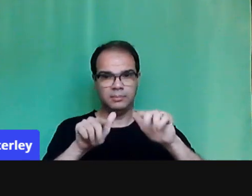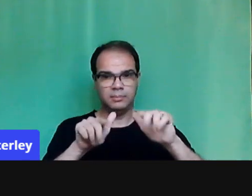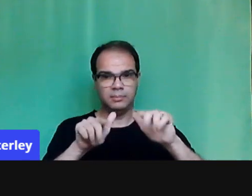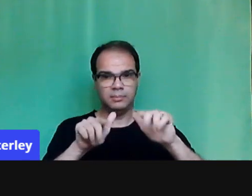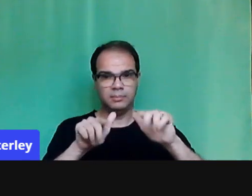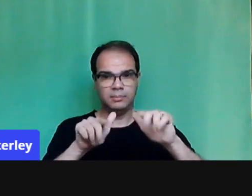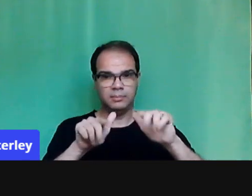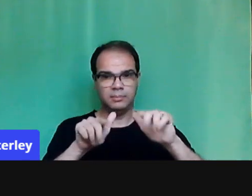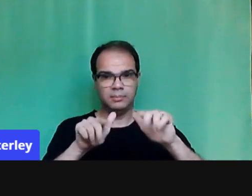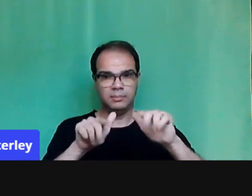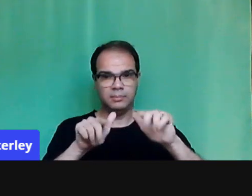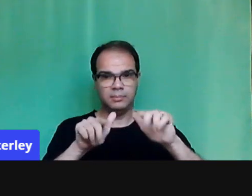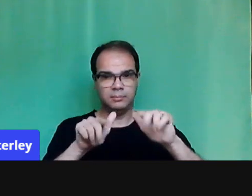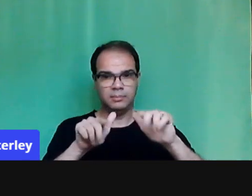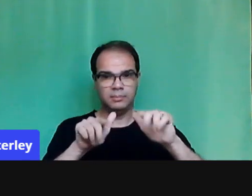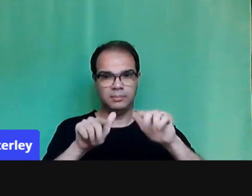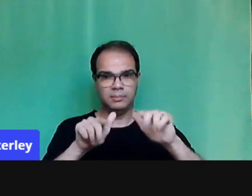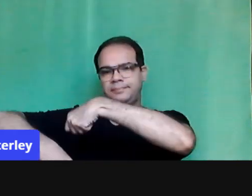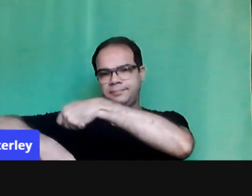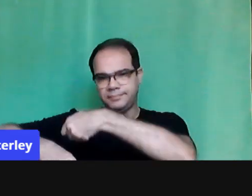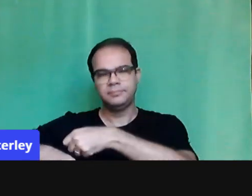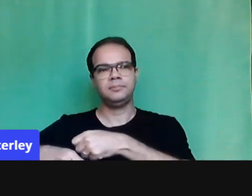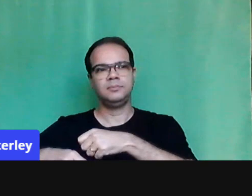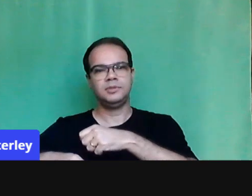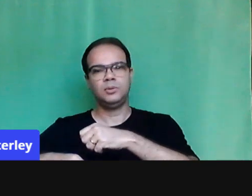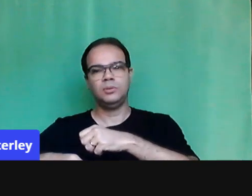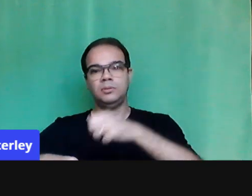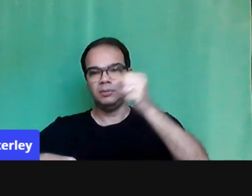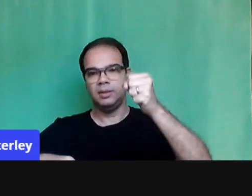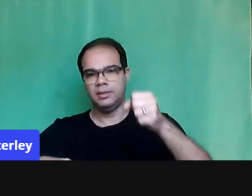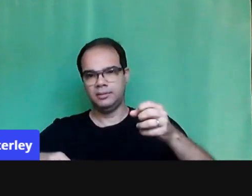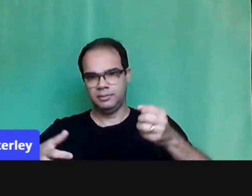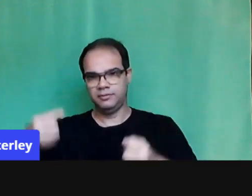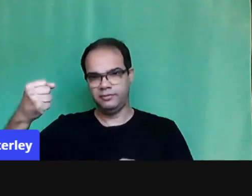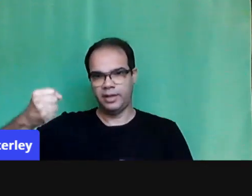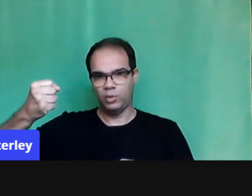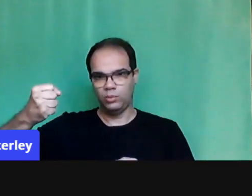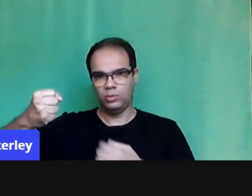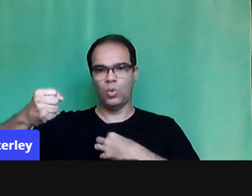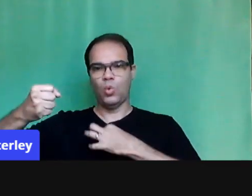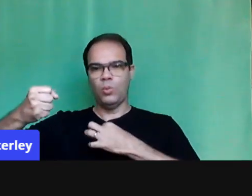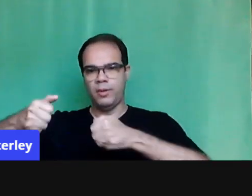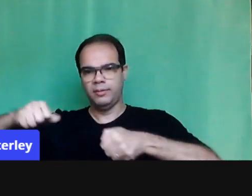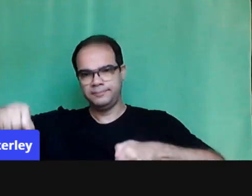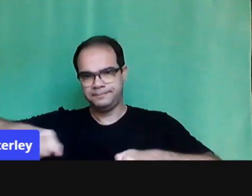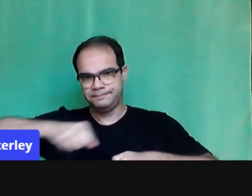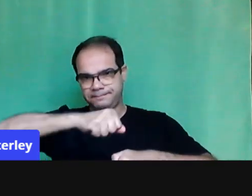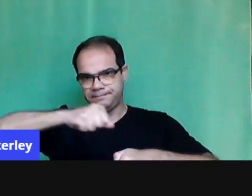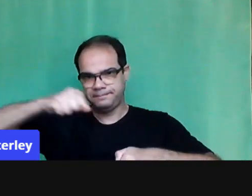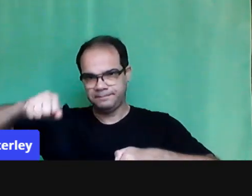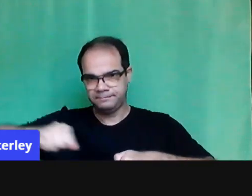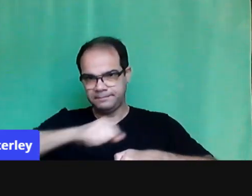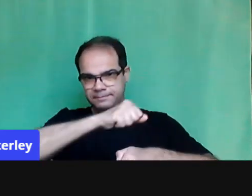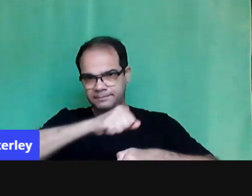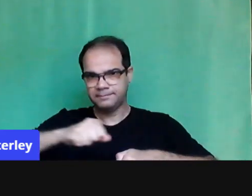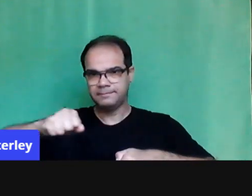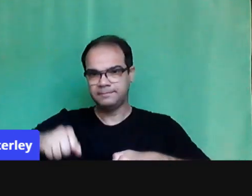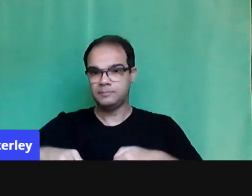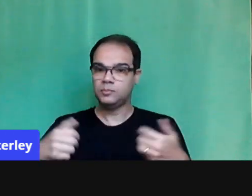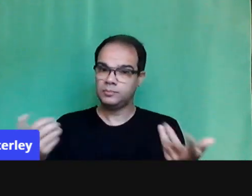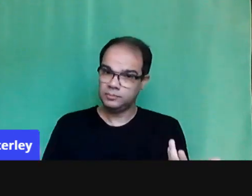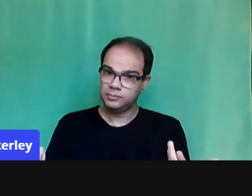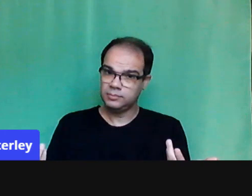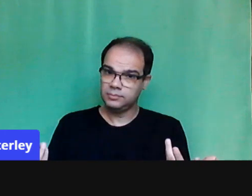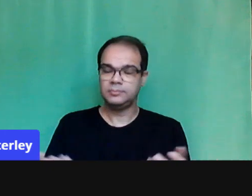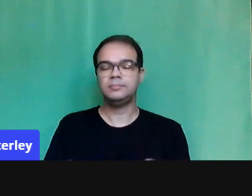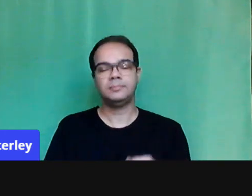estou passando, né? Eu estou tendo 1000 afazeres nesse momento. Então, é importante de trazer essa questão, né?